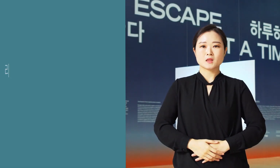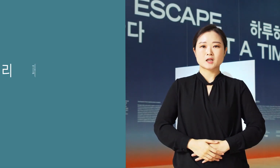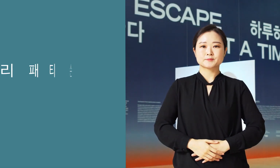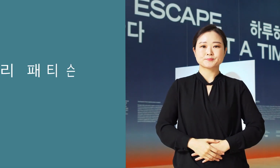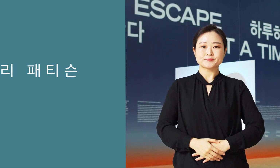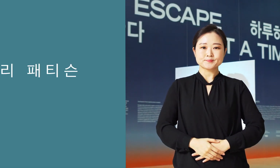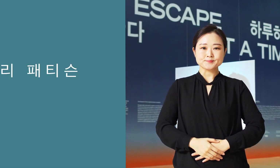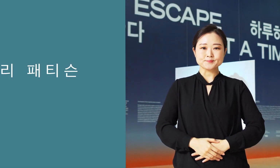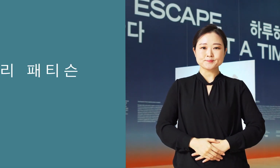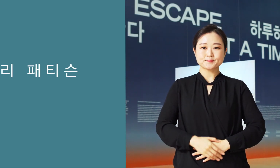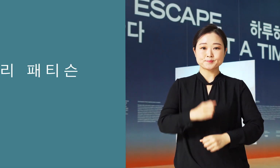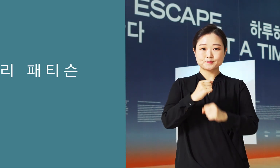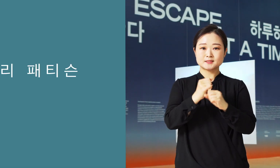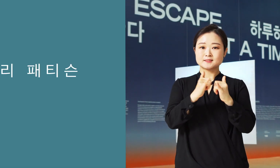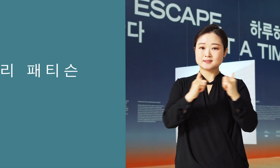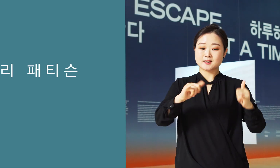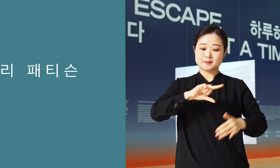유리 패티슨,